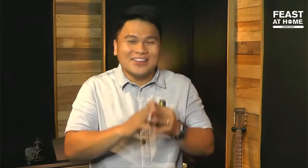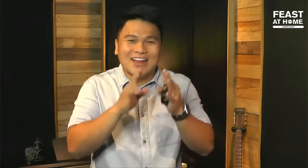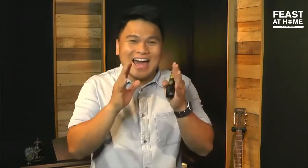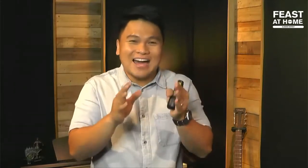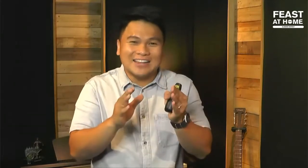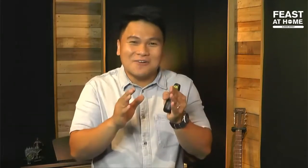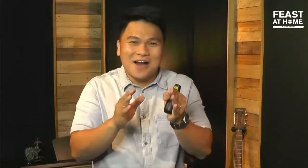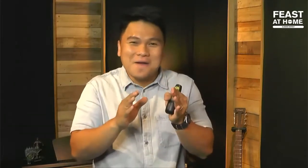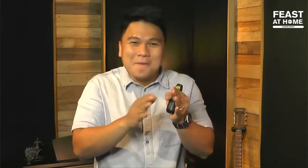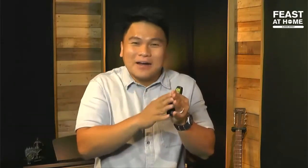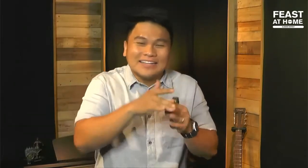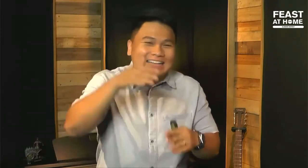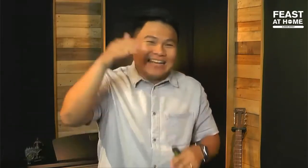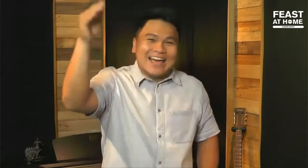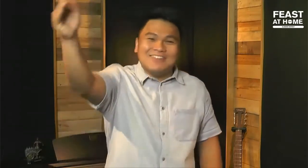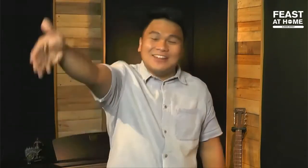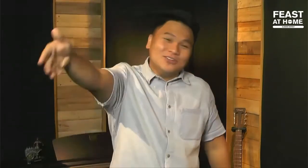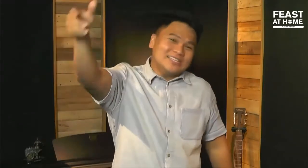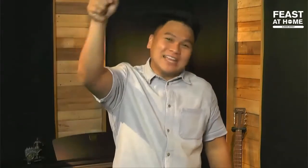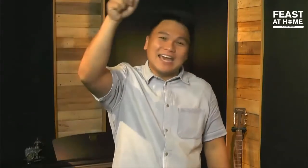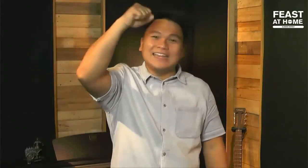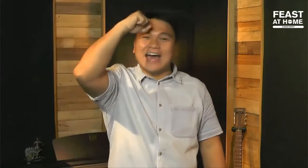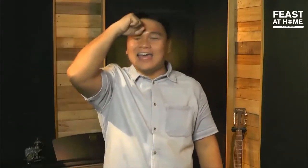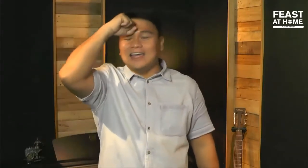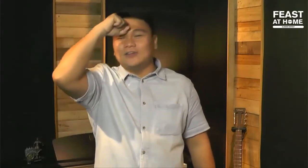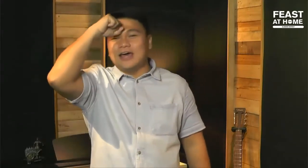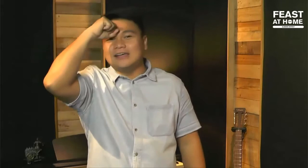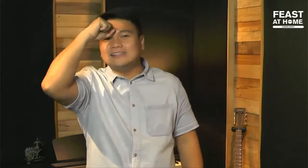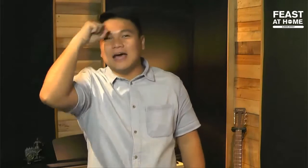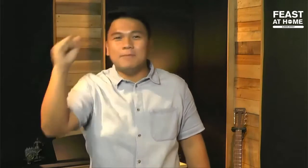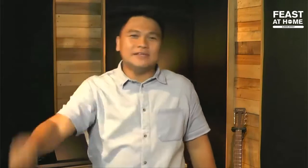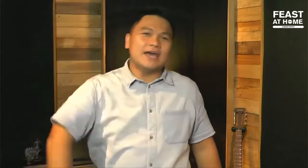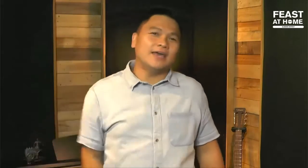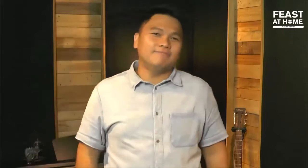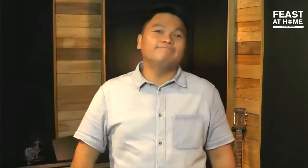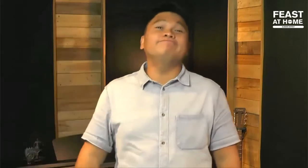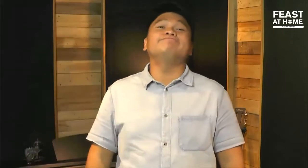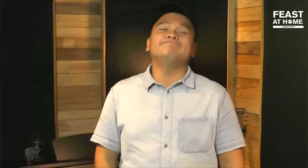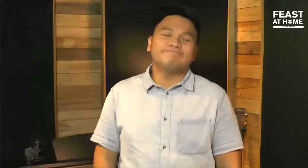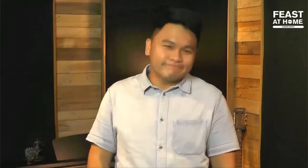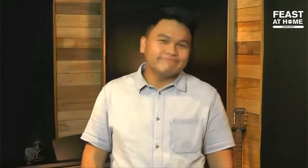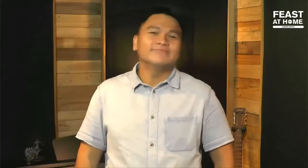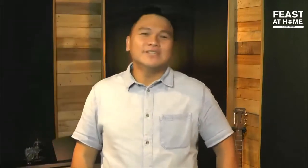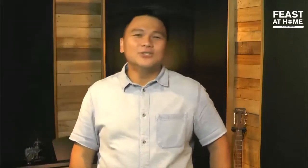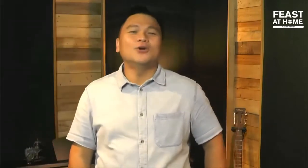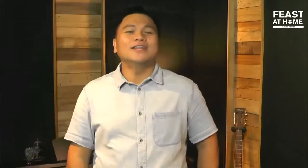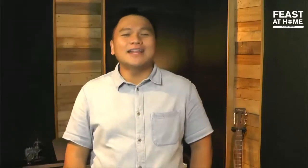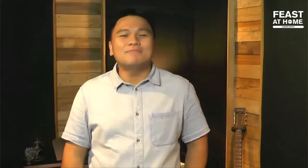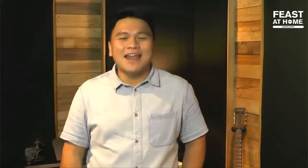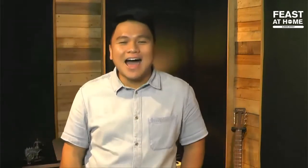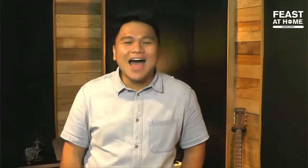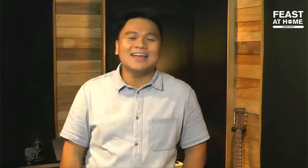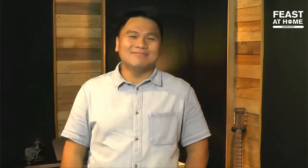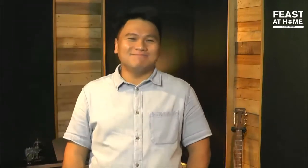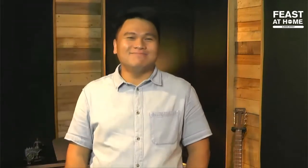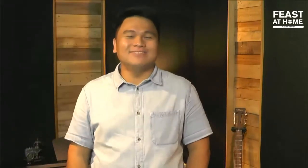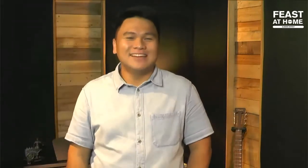Pero ito nakakatawa. Pagdating namin dun sa Tagaytay, ito na, sabi niya sa akin, shortcut